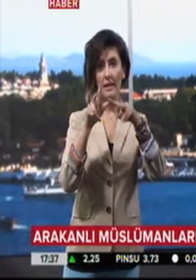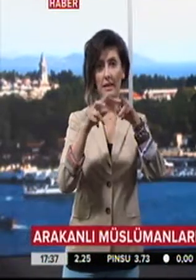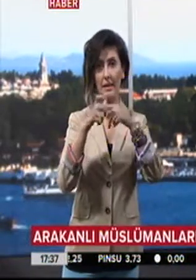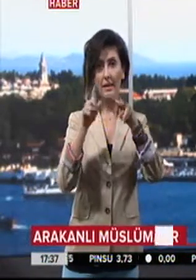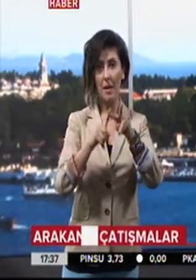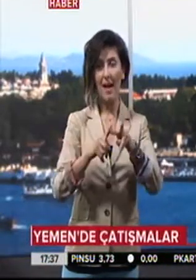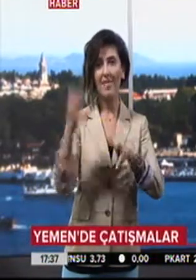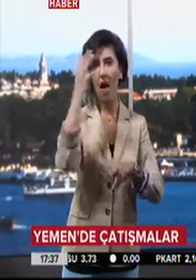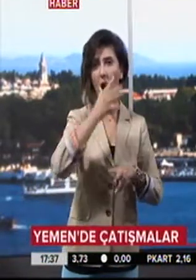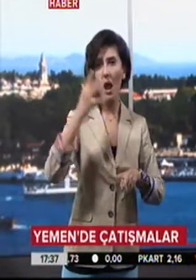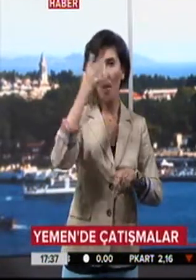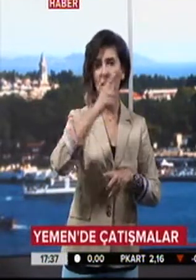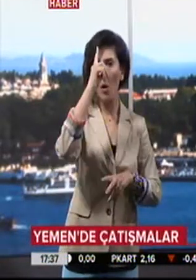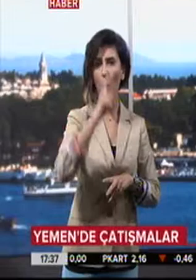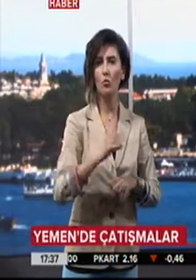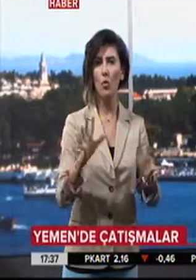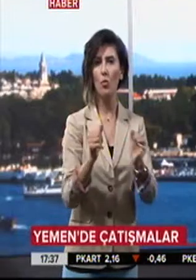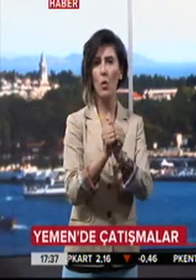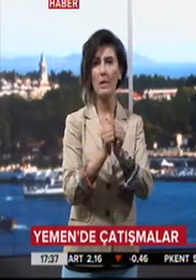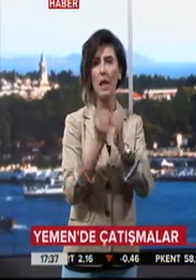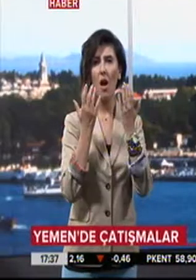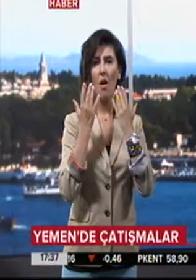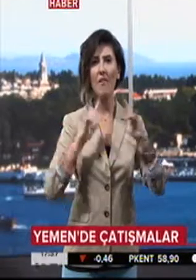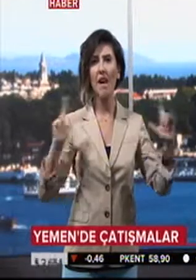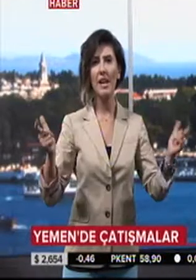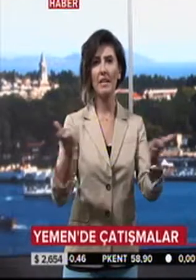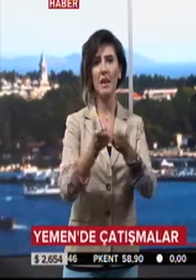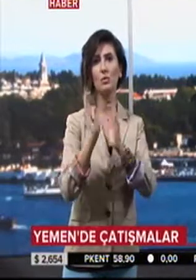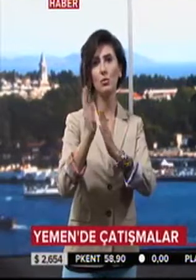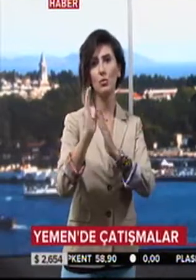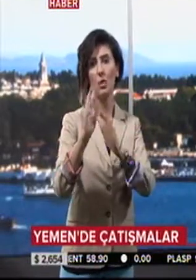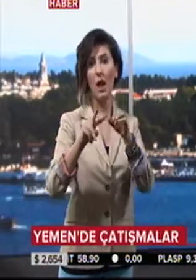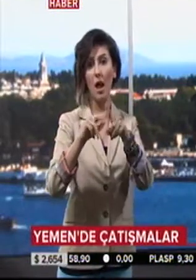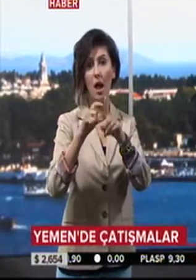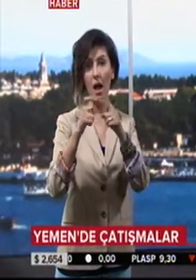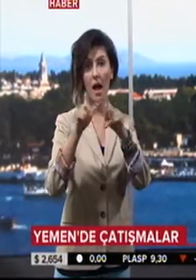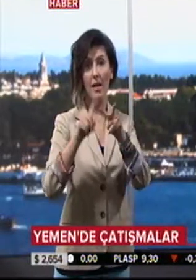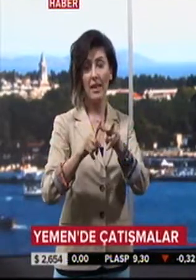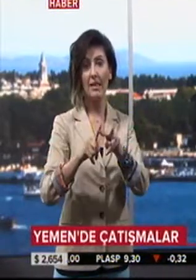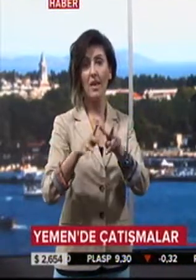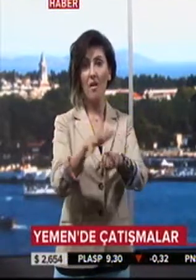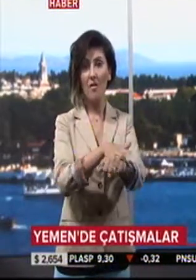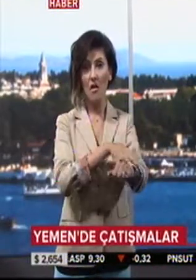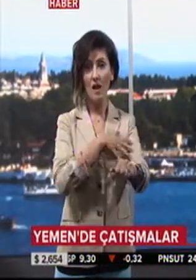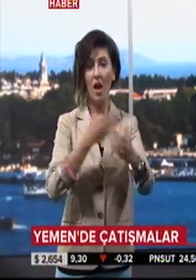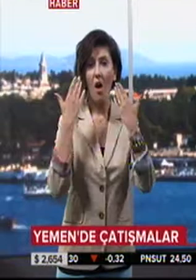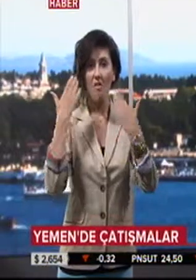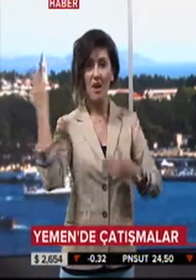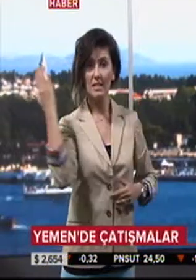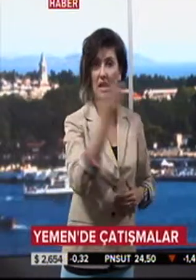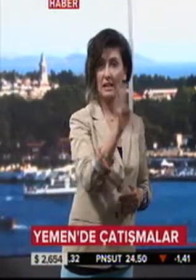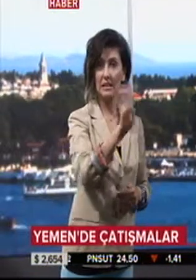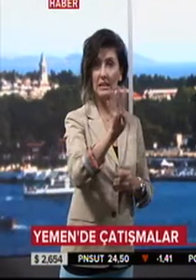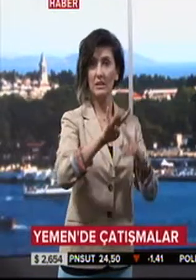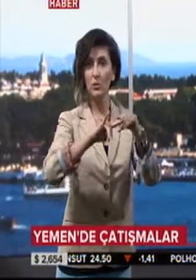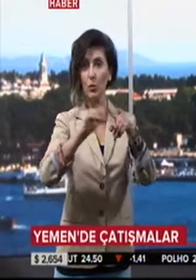Yemen'de Suudi Arabistan öncülüğündeki koalisyon hava harekatını sürdürüyor. Aden valisi hava saldırısında